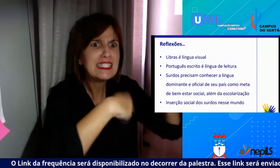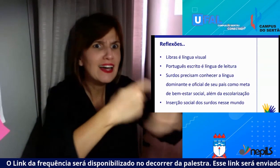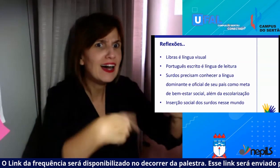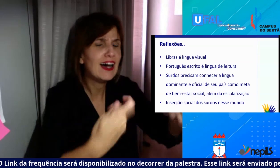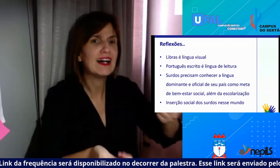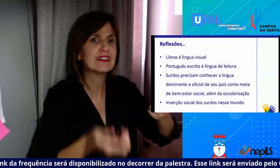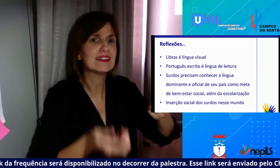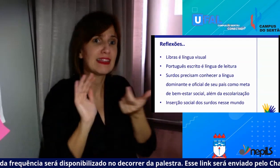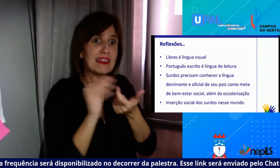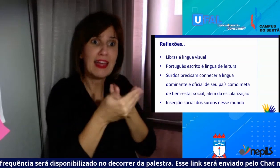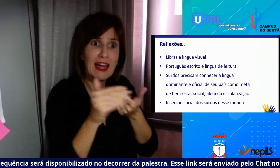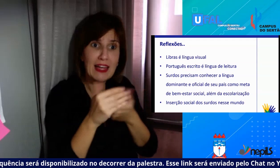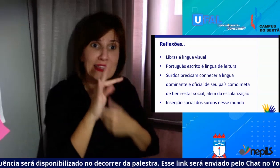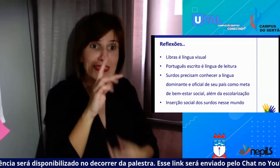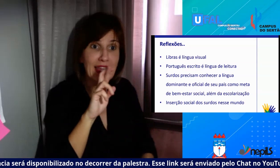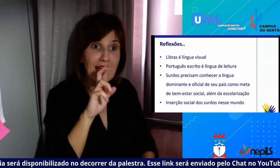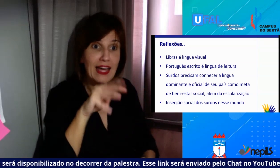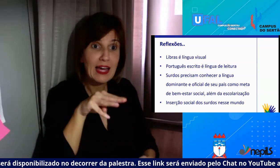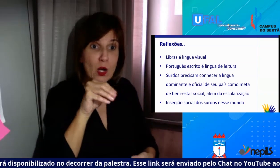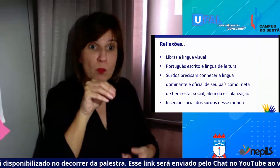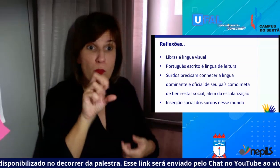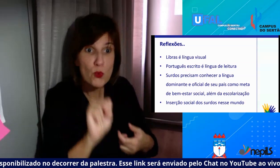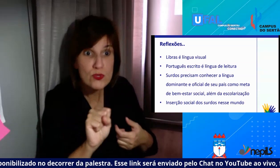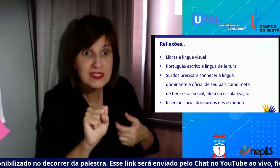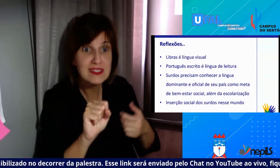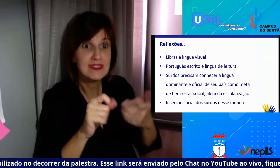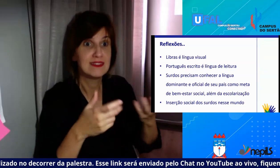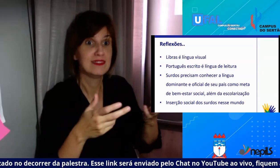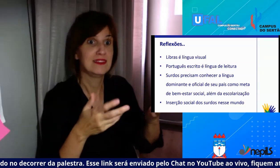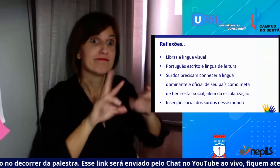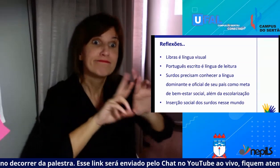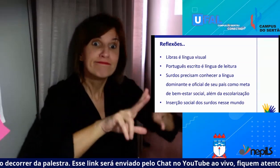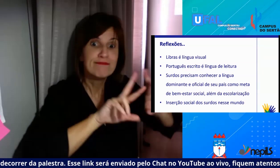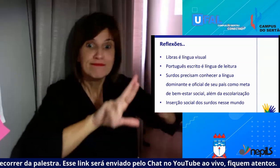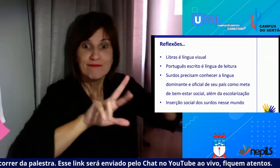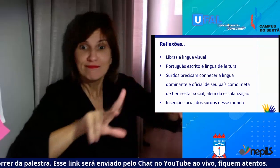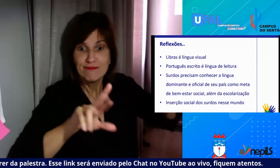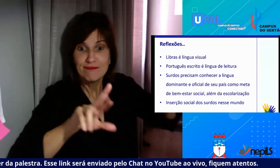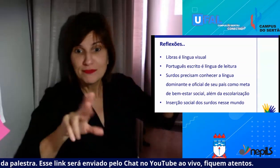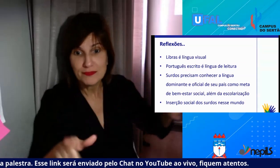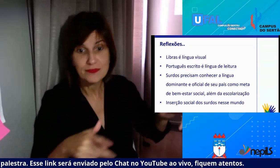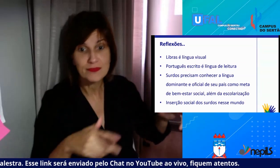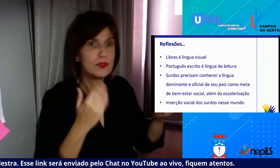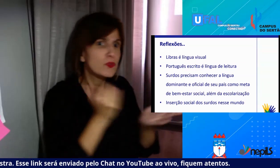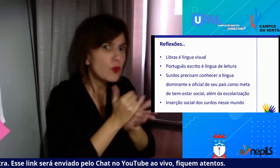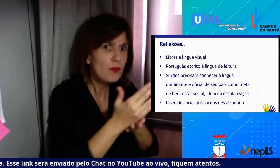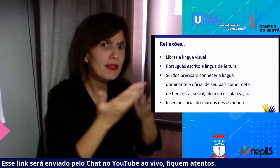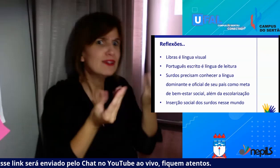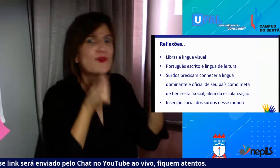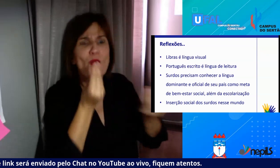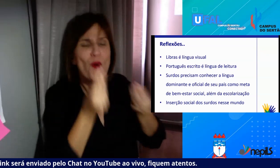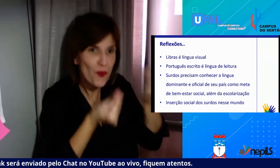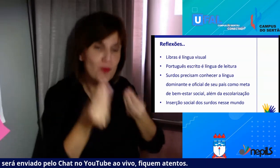em videoaulas. Então, que eles possam também preparar-se para o Enem a partir da tecnologia,